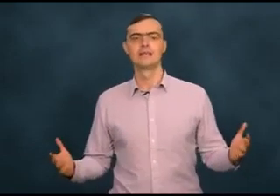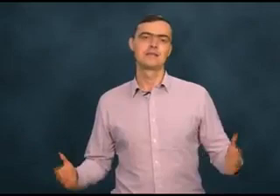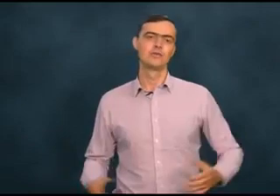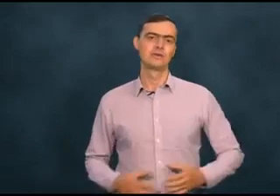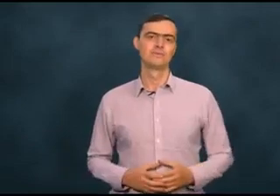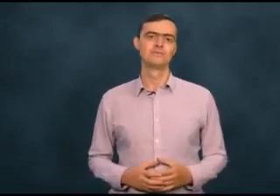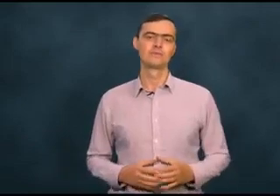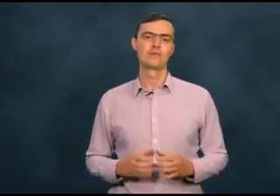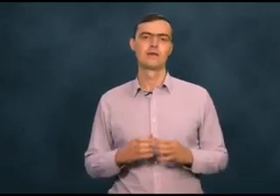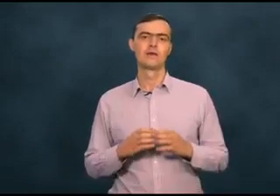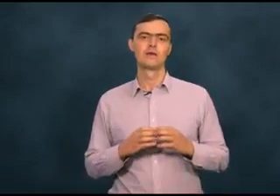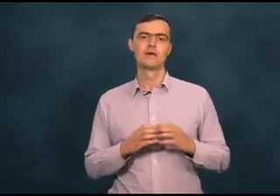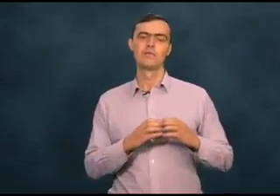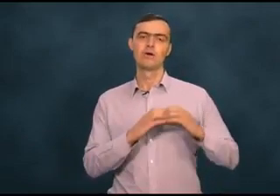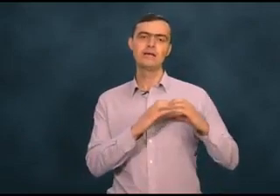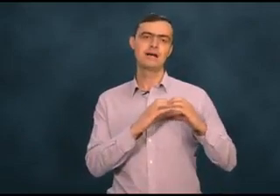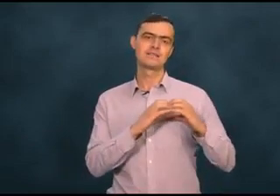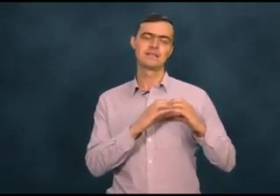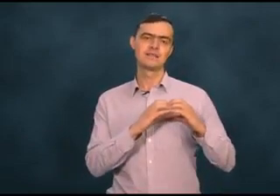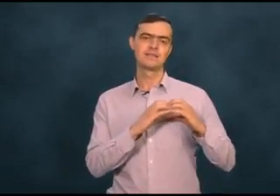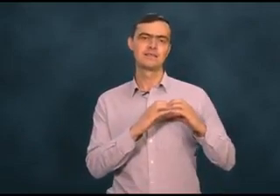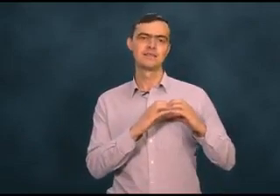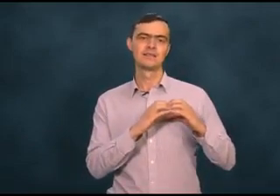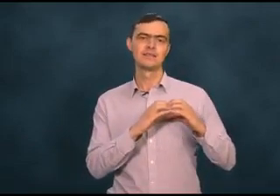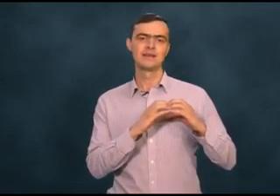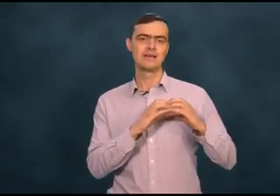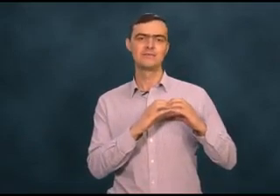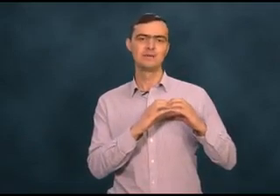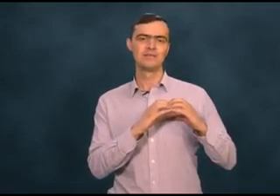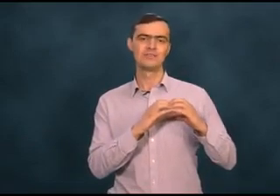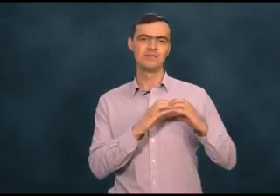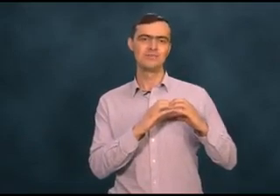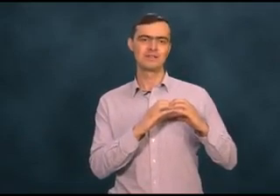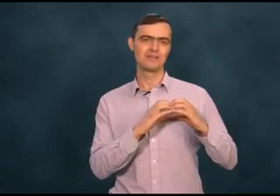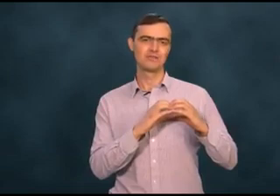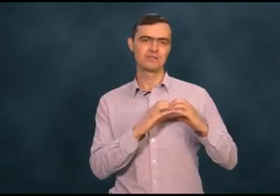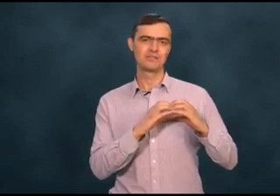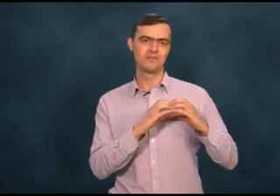Te salut! Poate că astăzi ai zâmbit și inima ți-a fost